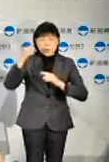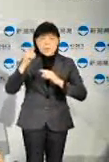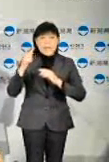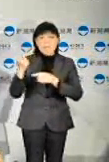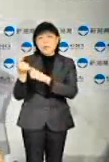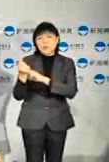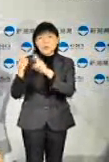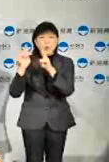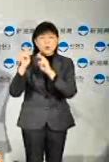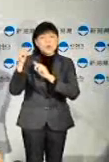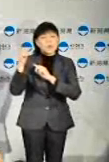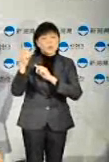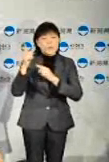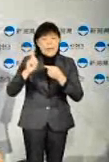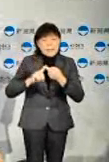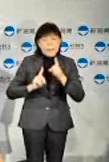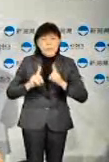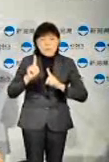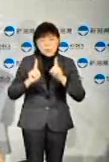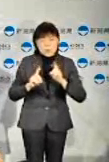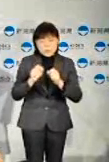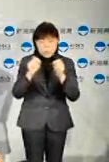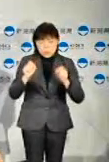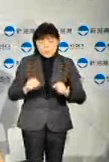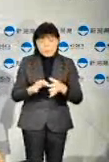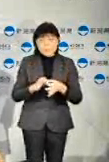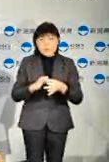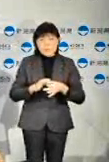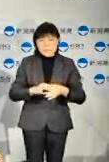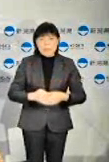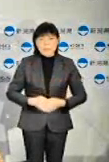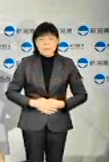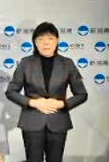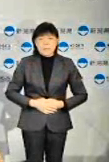なんですけれども、知事